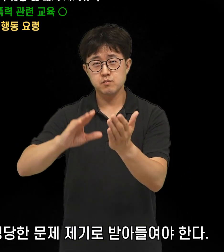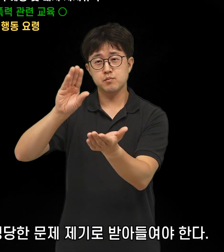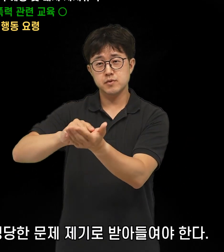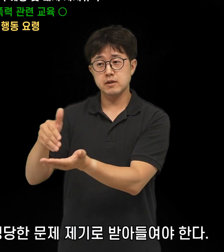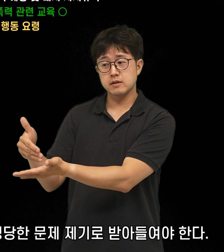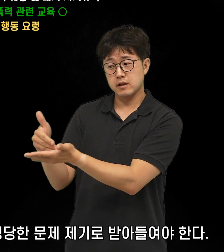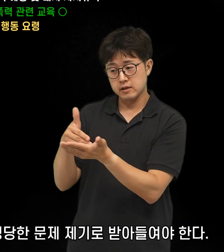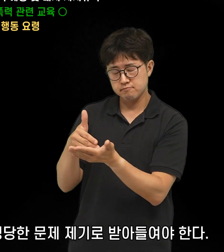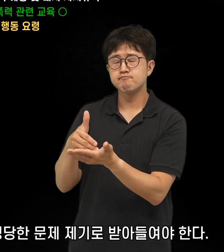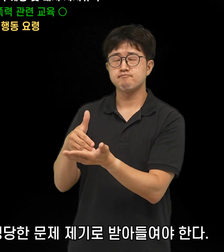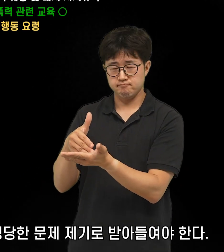받아들여야 한다.